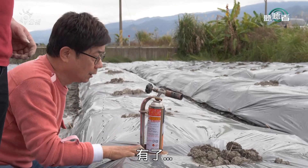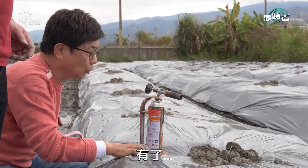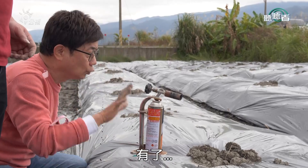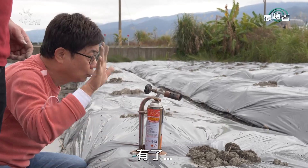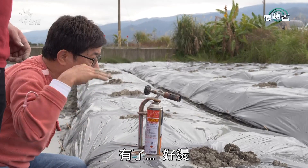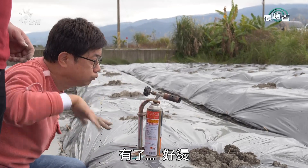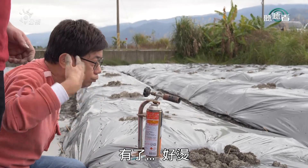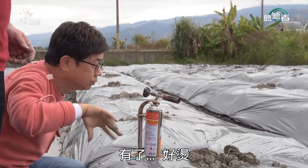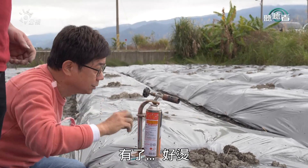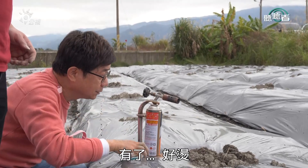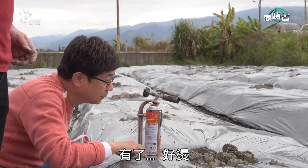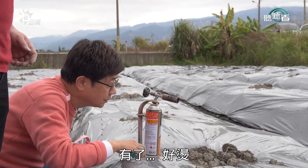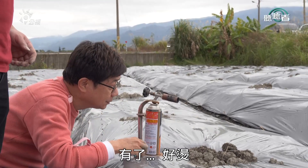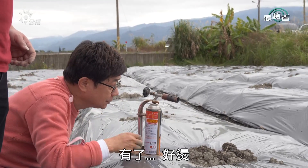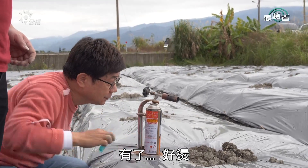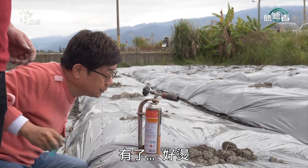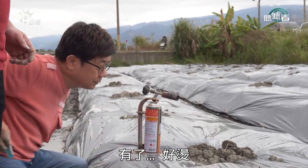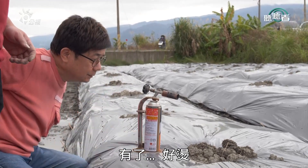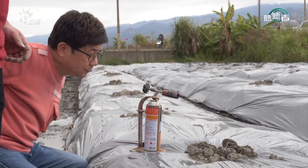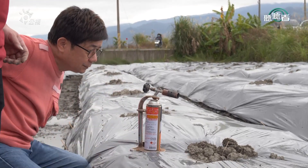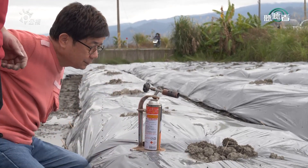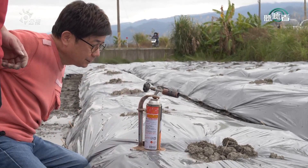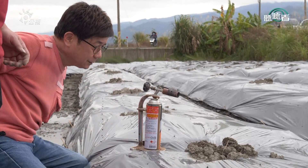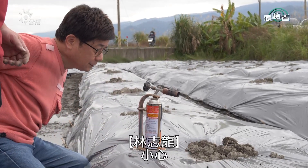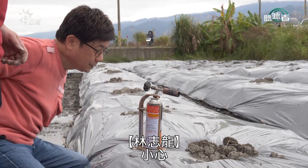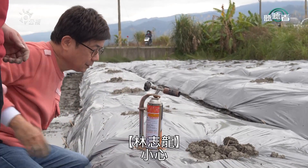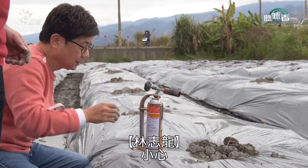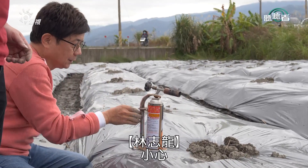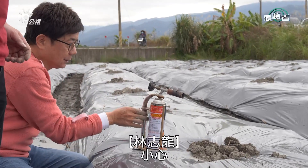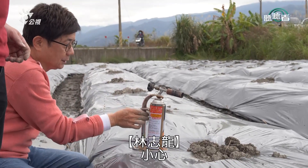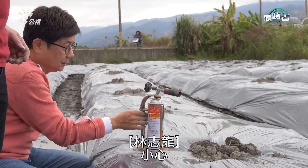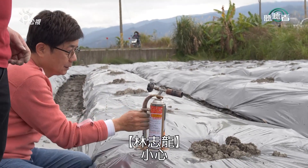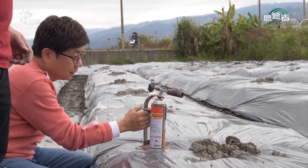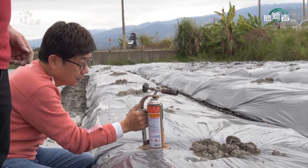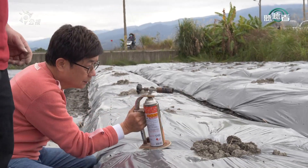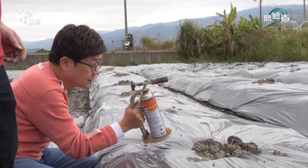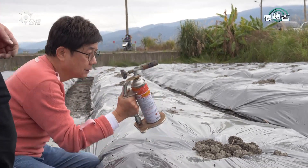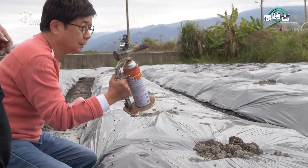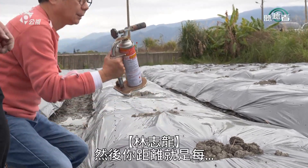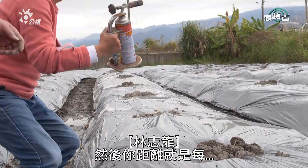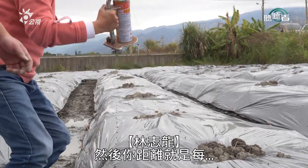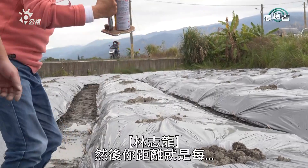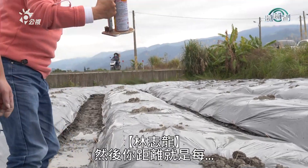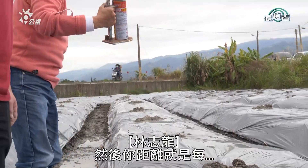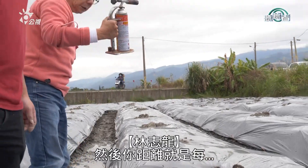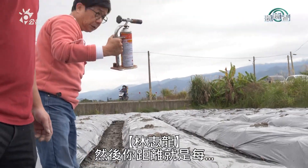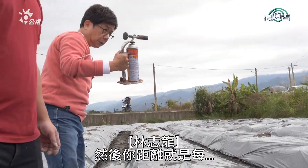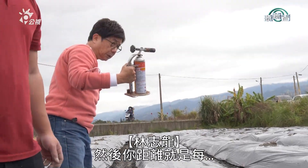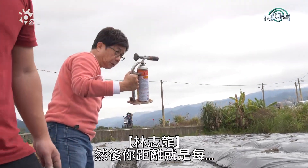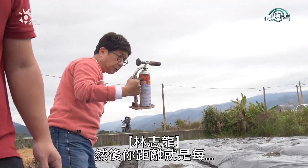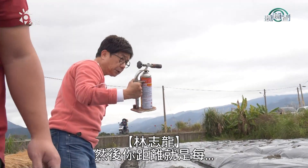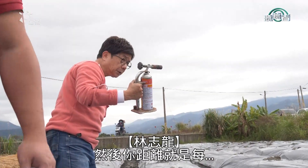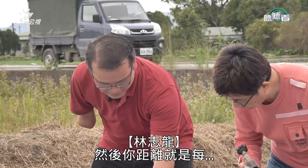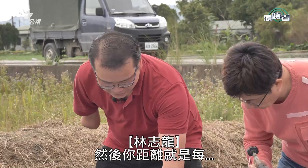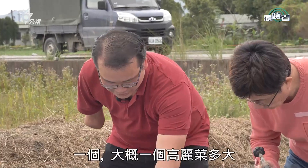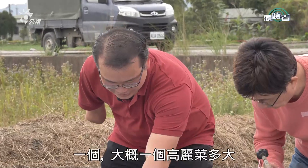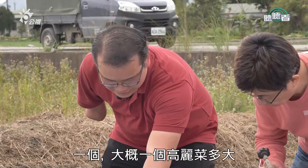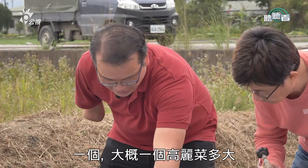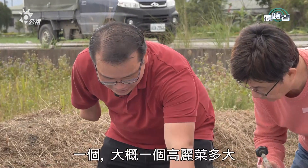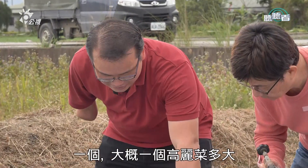有了， 有了，好烫。 小心。然后你距离就是每一个大概一